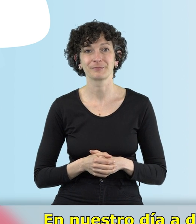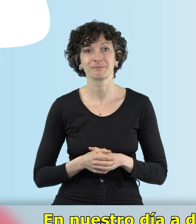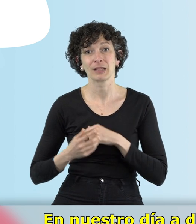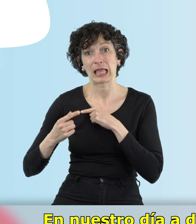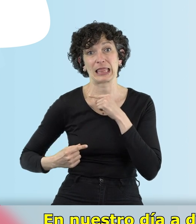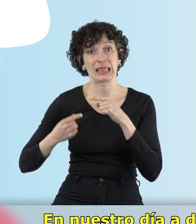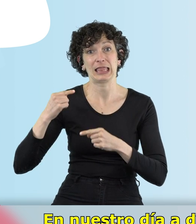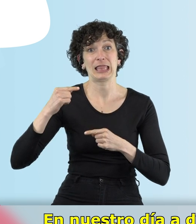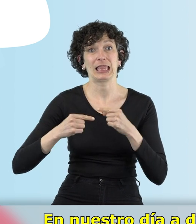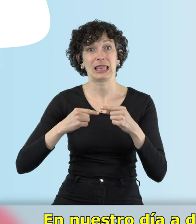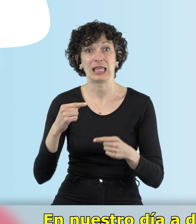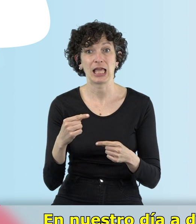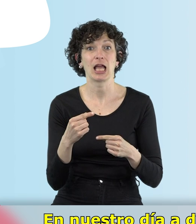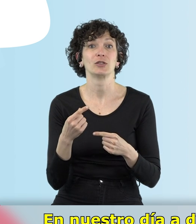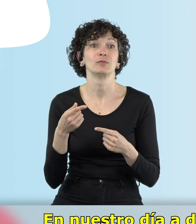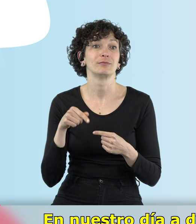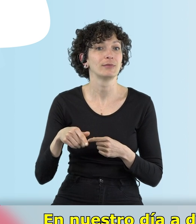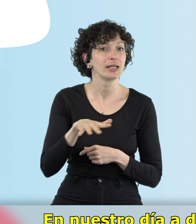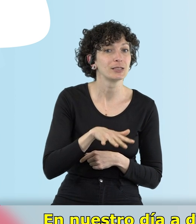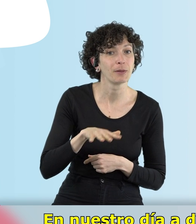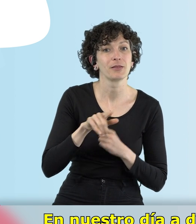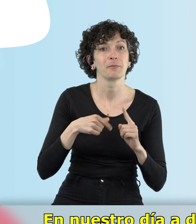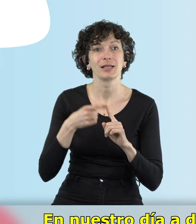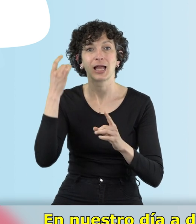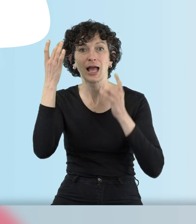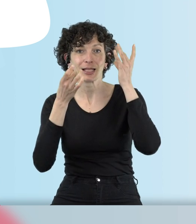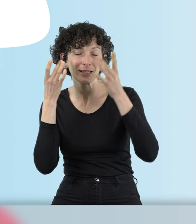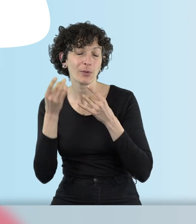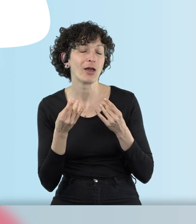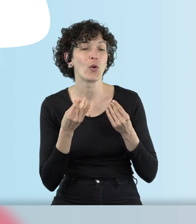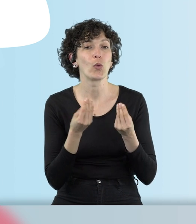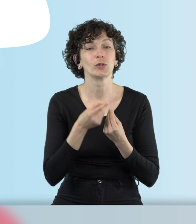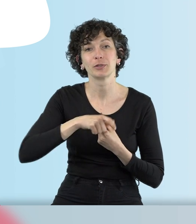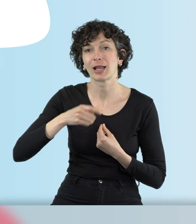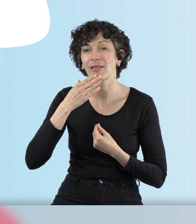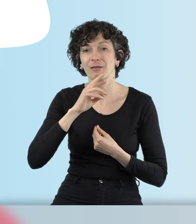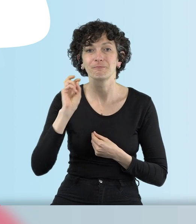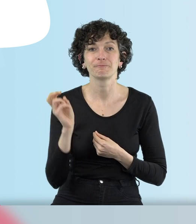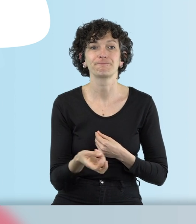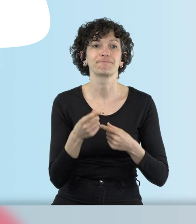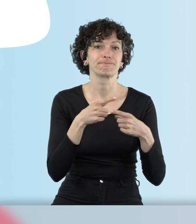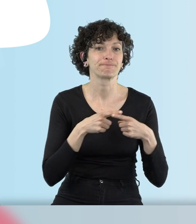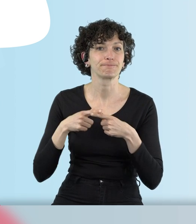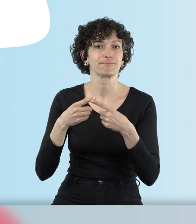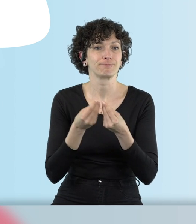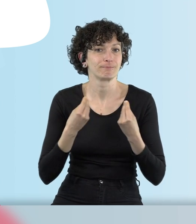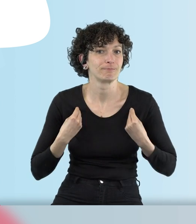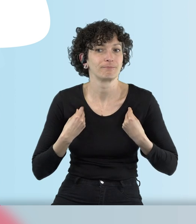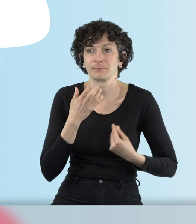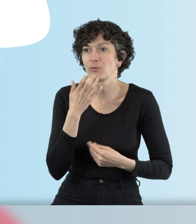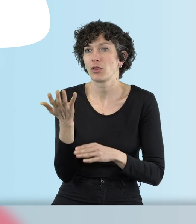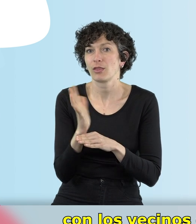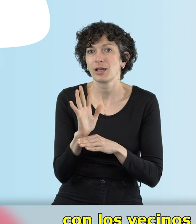En nuestro día a día convivimos y compartimos espacios y actividades con personas de diferentes edades, en el cine, en